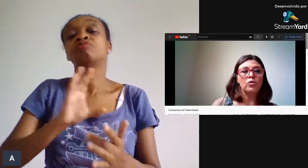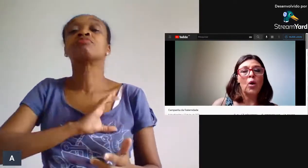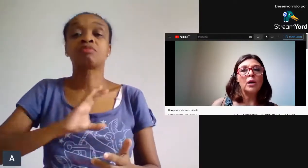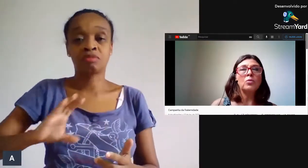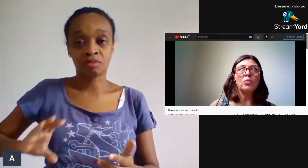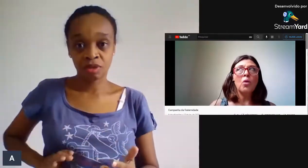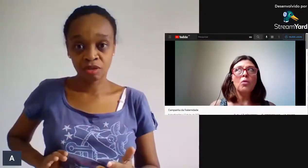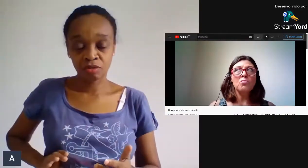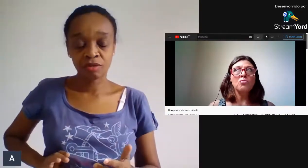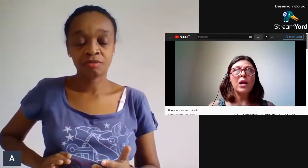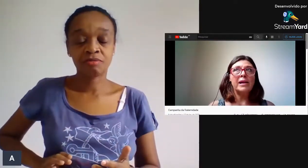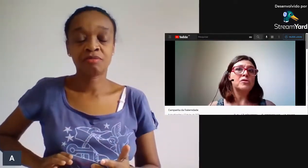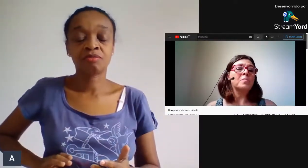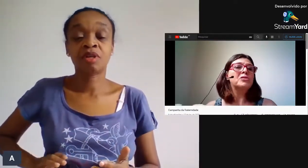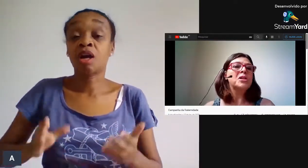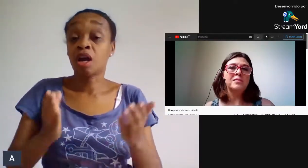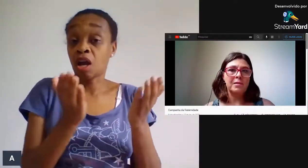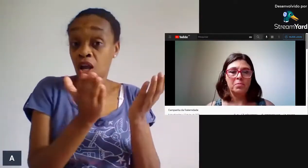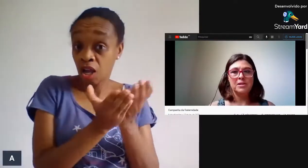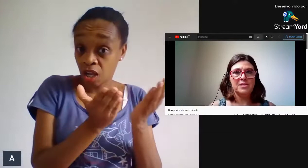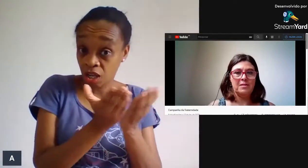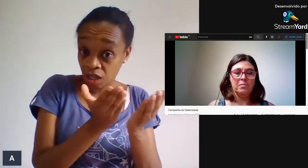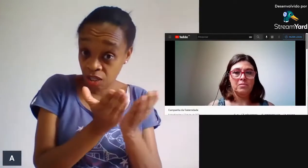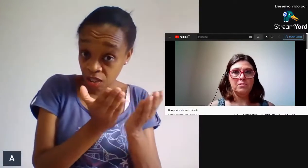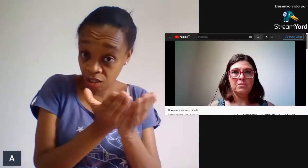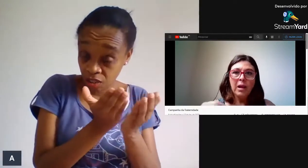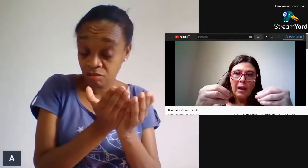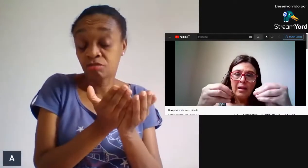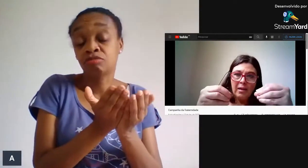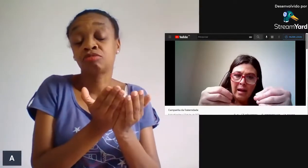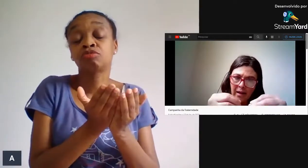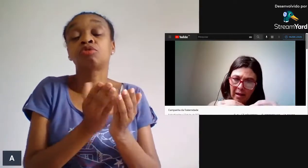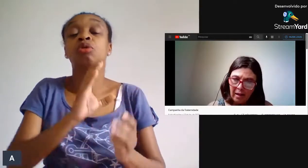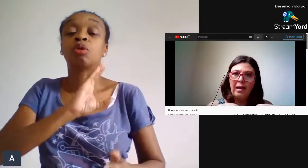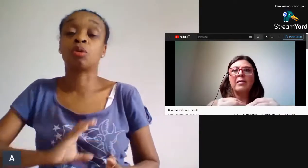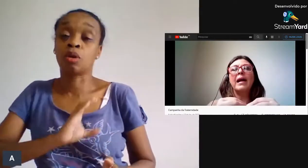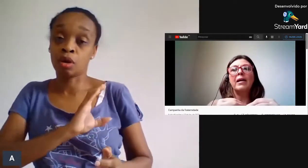o católico com a Igreja Batista, por exemplo,